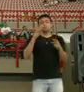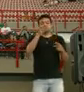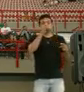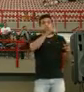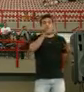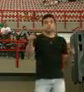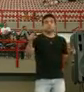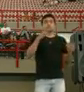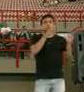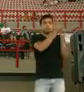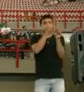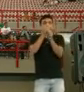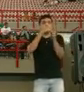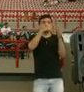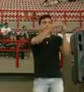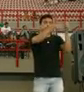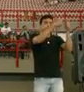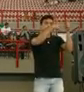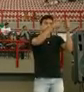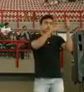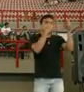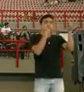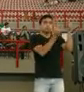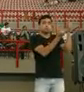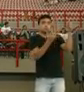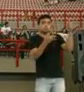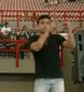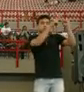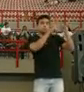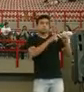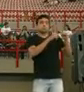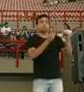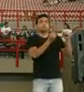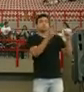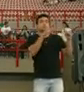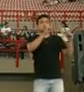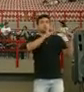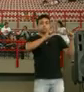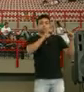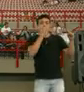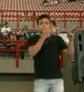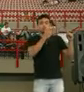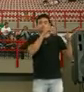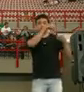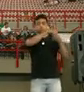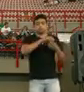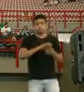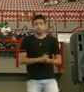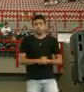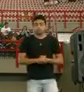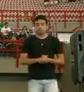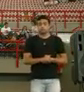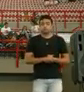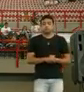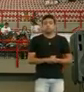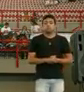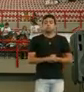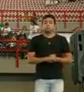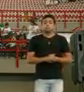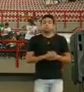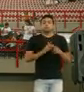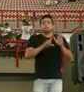você somar as massas atômicas e multiplicar pelo número de mols que está na frente, tá bom? Segunda